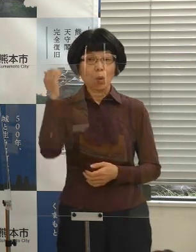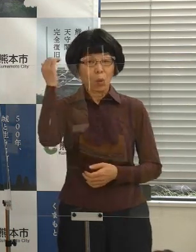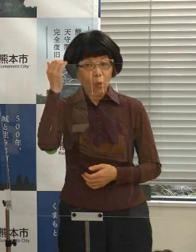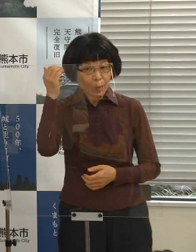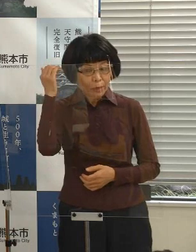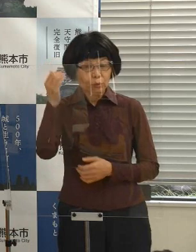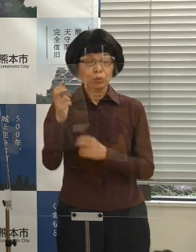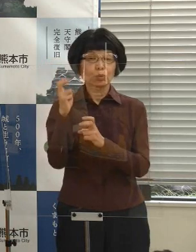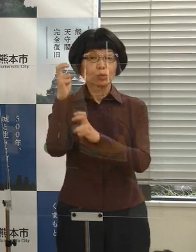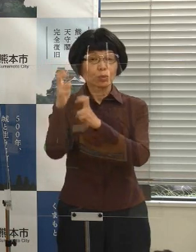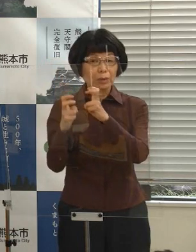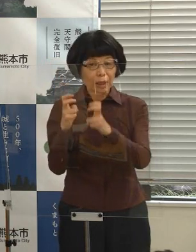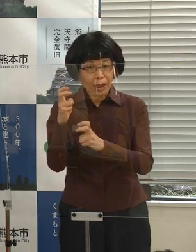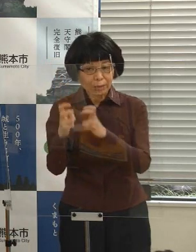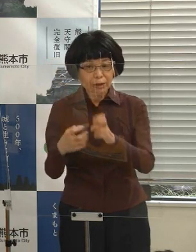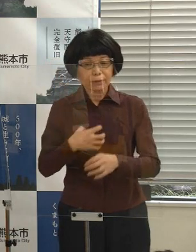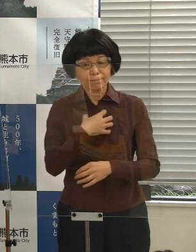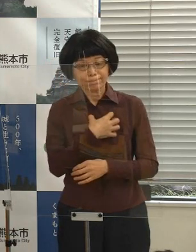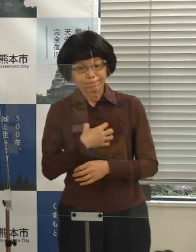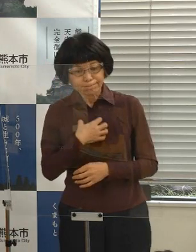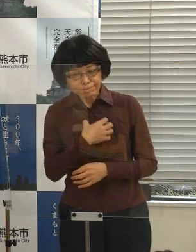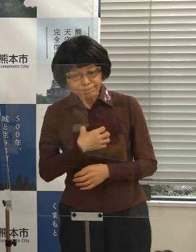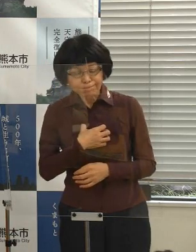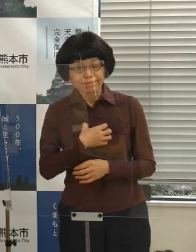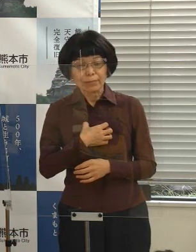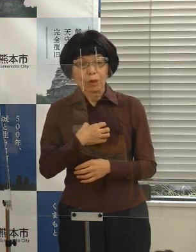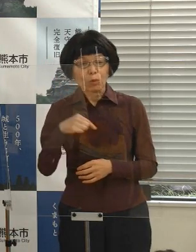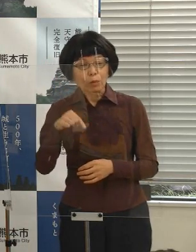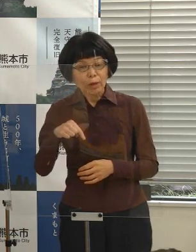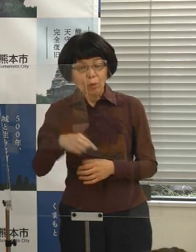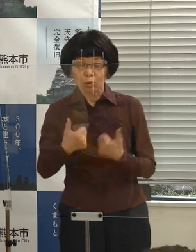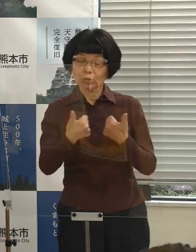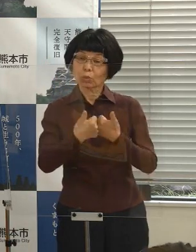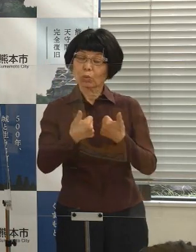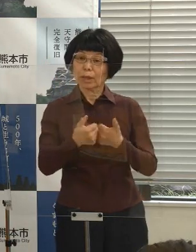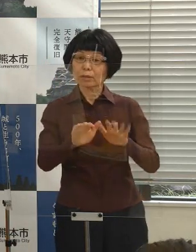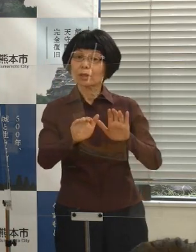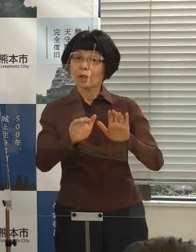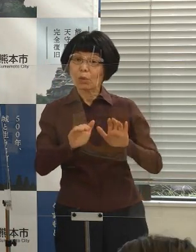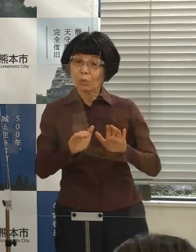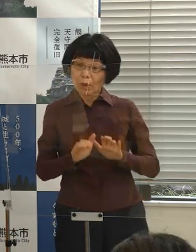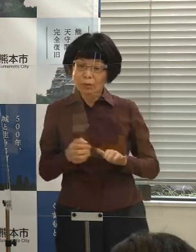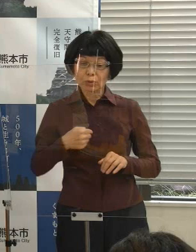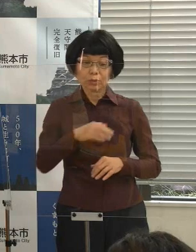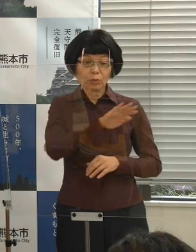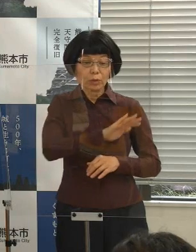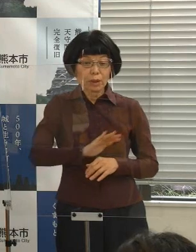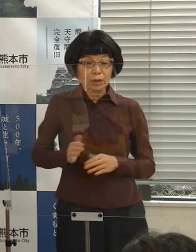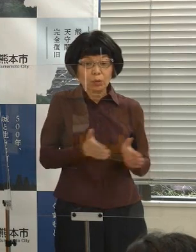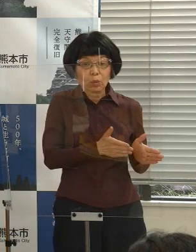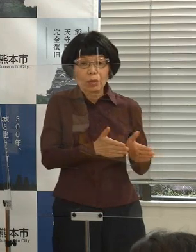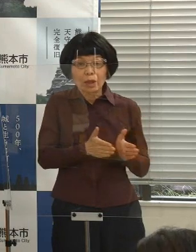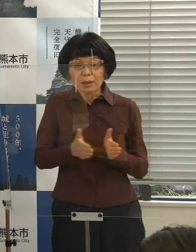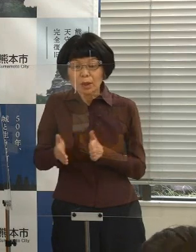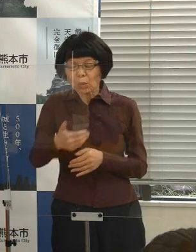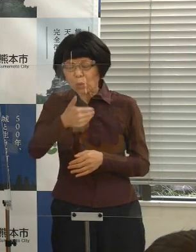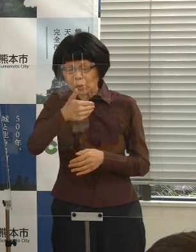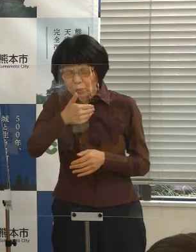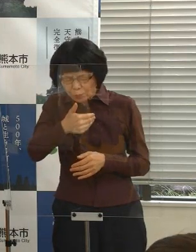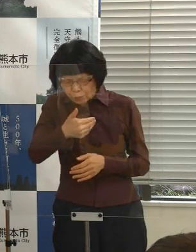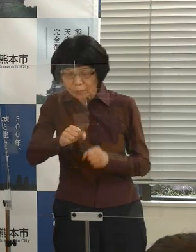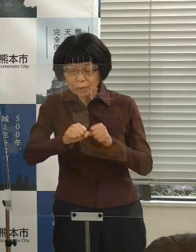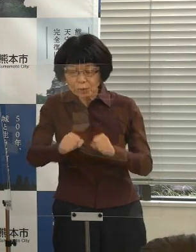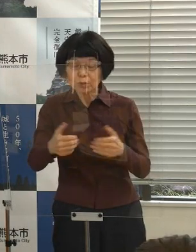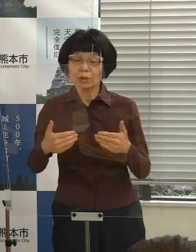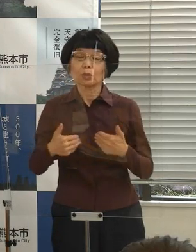てご相談をいただけるようにですね、まあ、やっぱり我々の体制というのもですね、まあ、さらに充実をさせていく必要があるなというふうに考えているところです